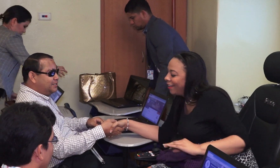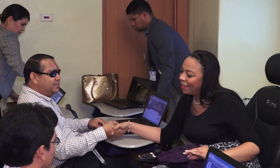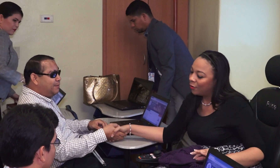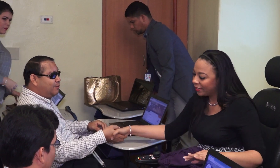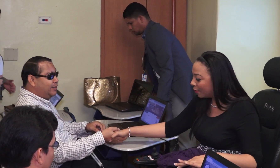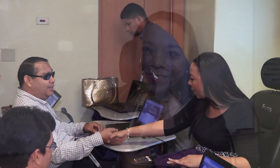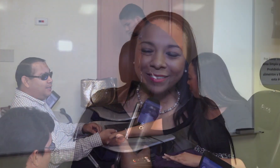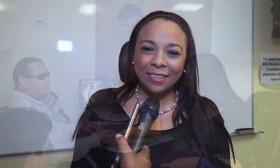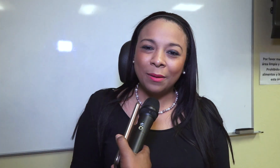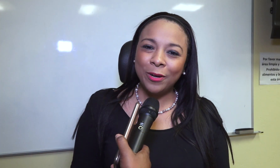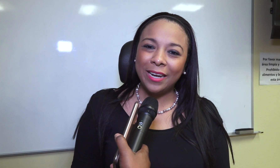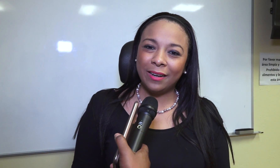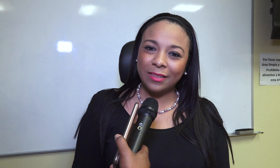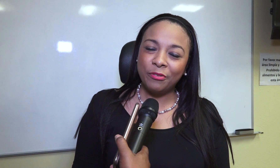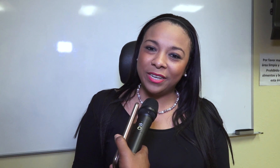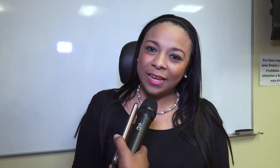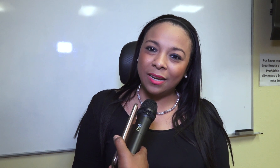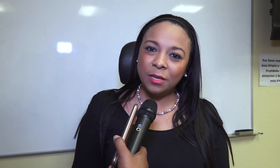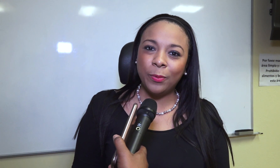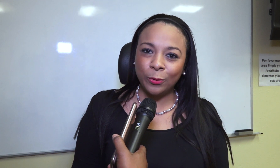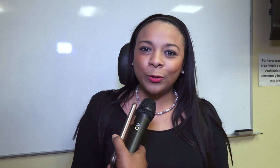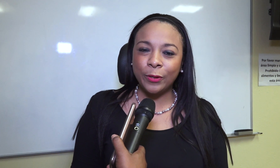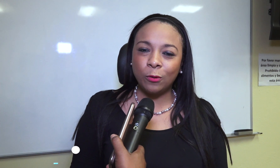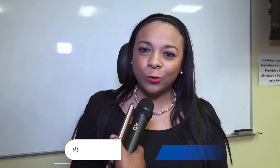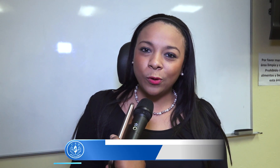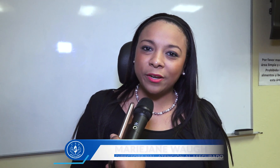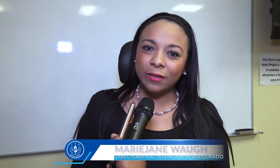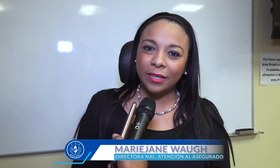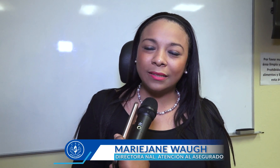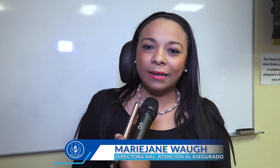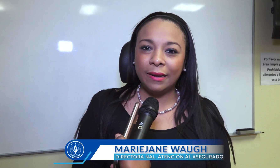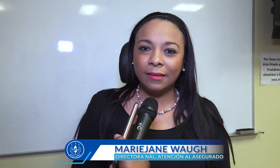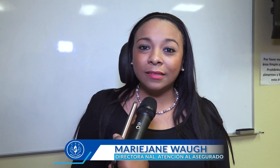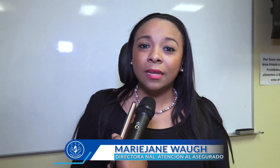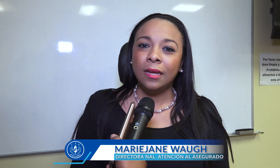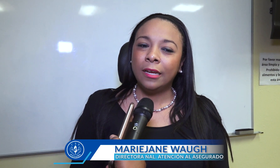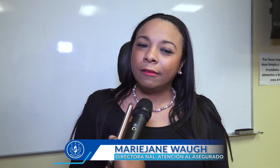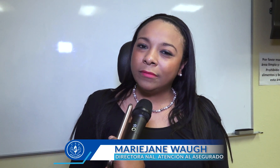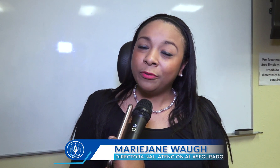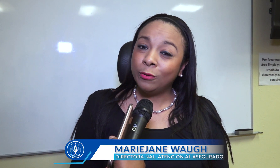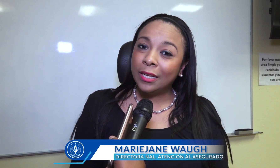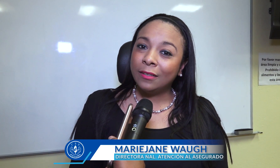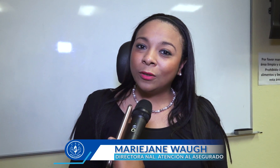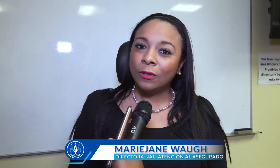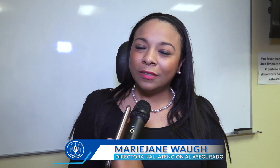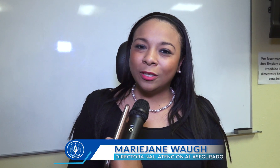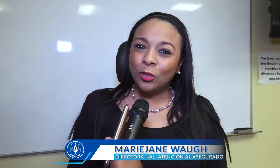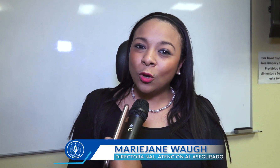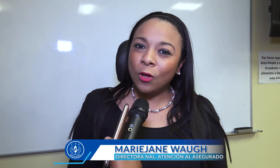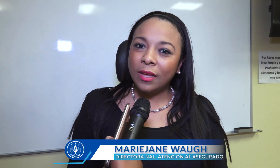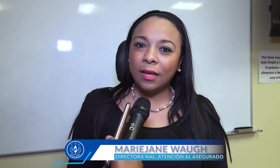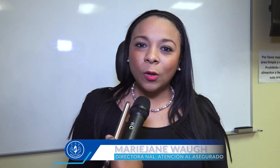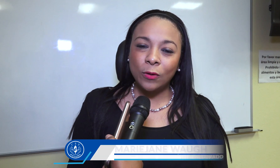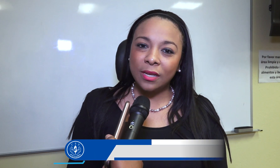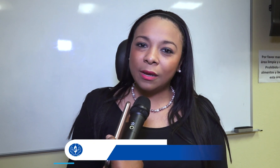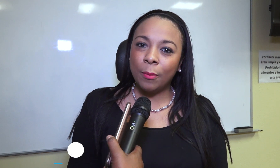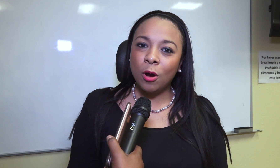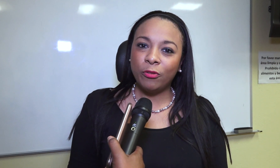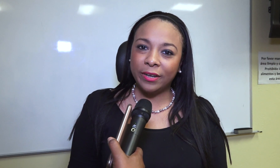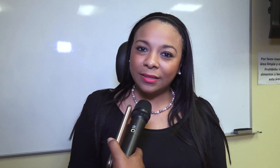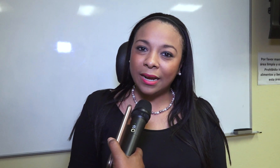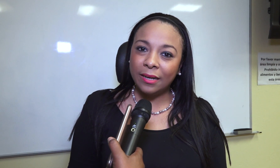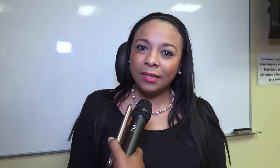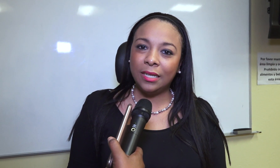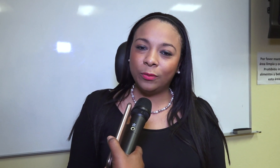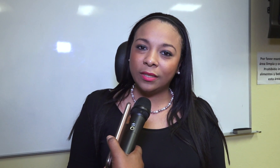con discapacidad. Ya estamos en la recta final y pronto nuestros usuarios estarán disfrutando de todas las cosas que